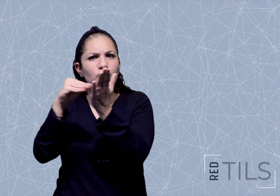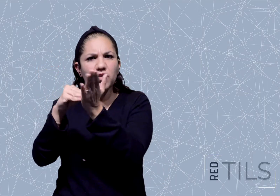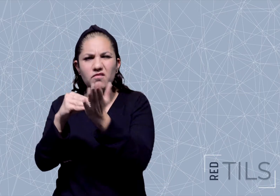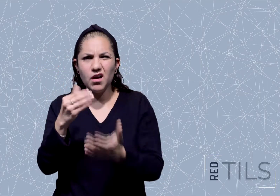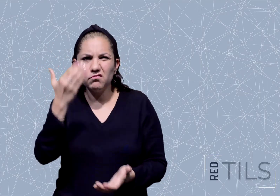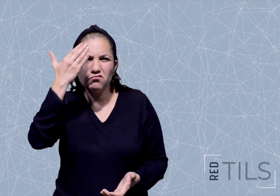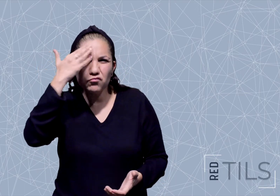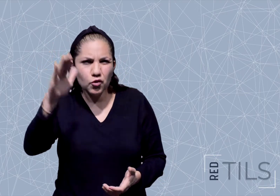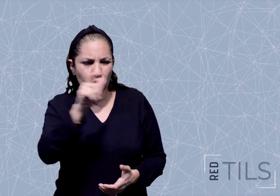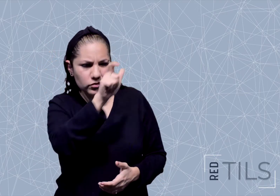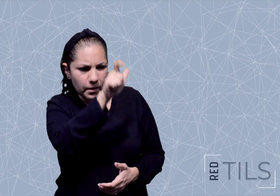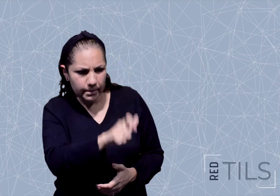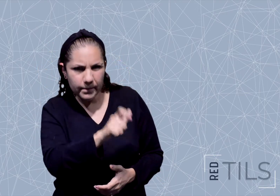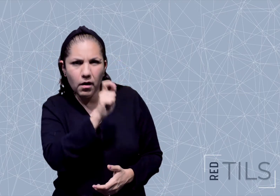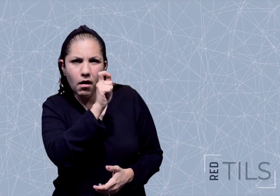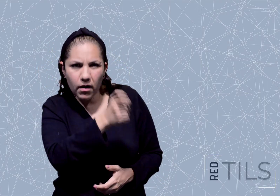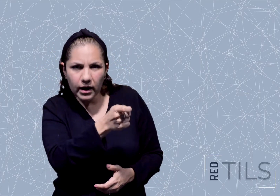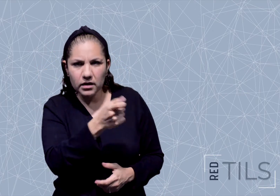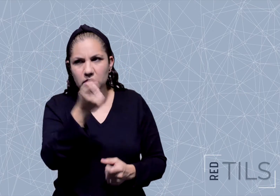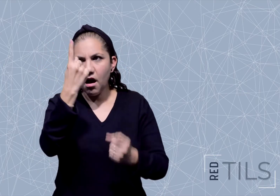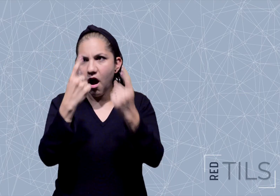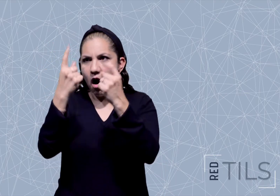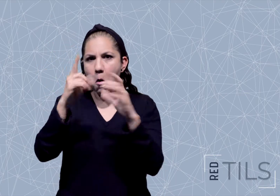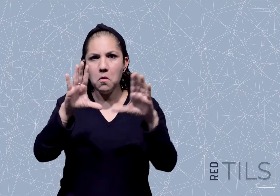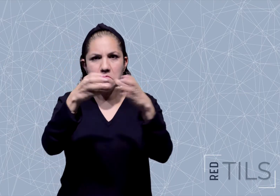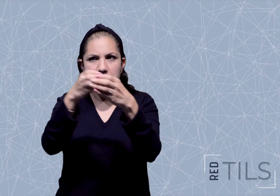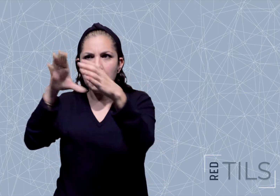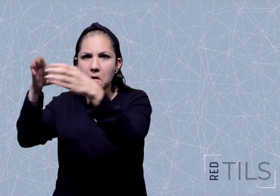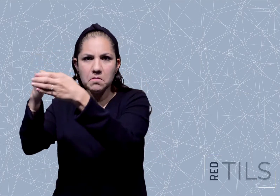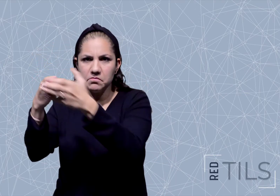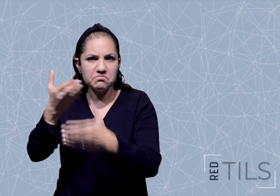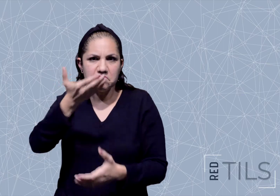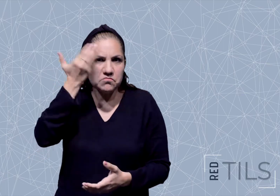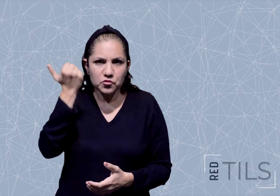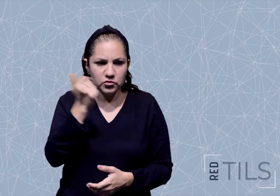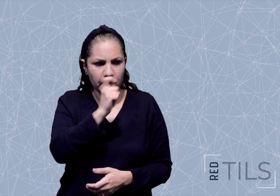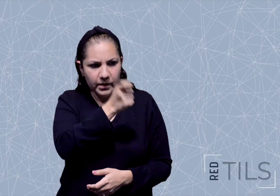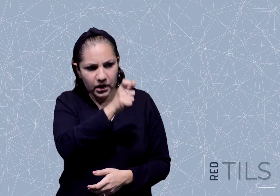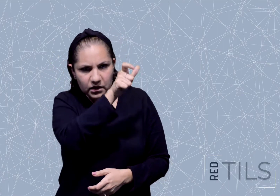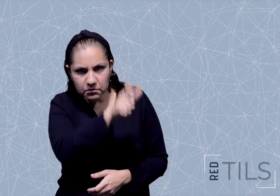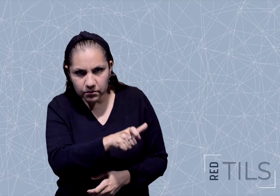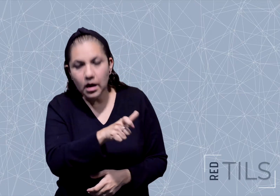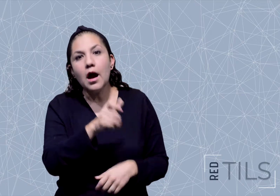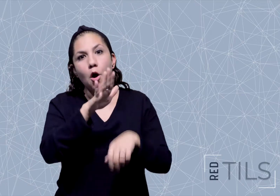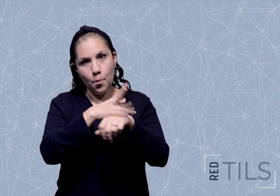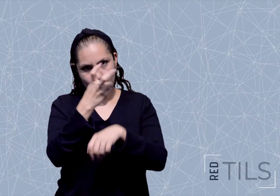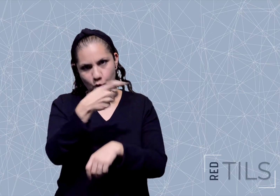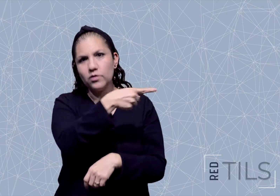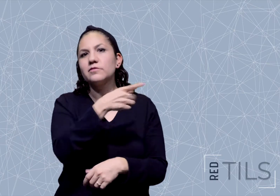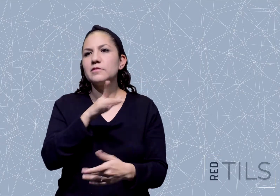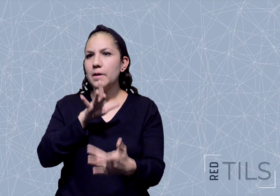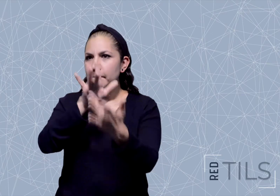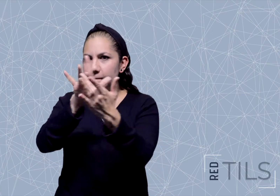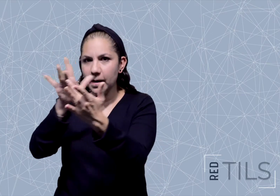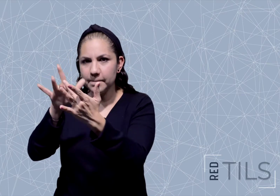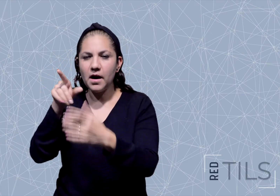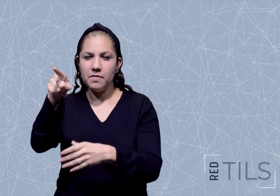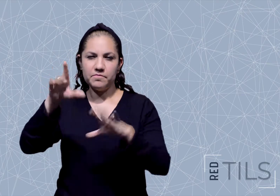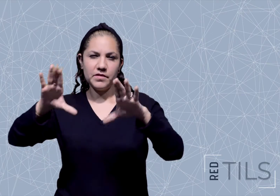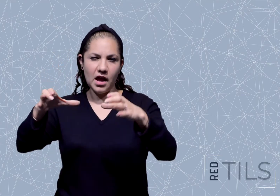Y es por ello que se han buscado acuerdos internacionales con el Parlamento Europeo, las Naciones Unidas